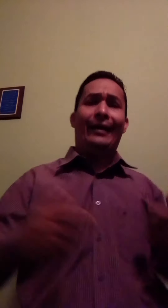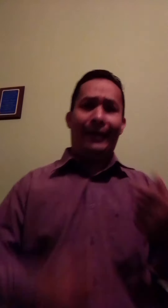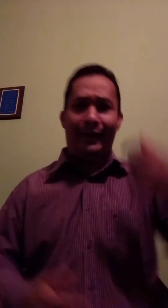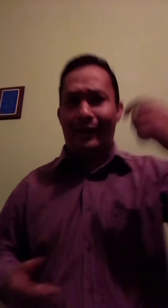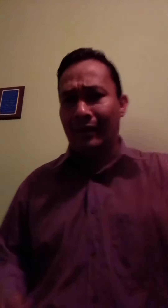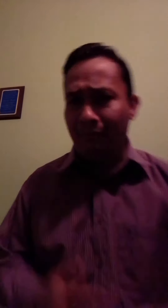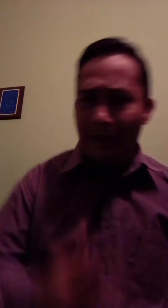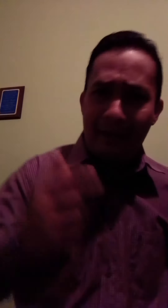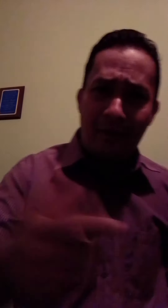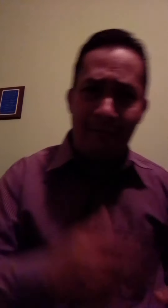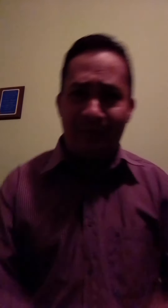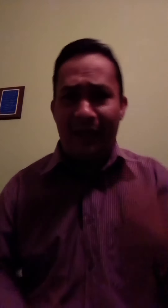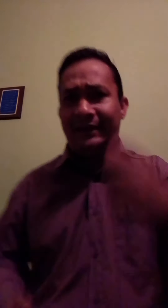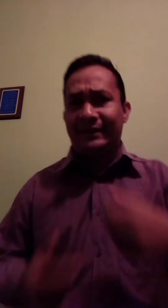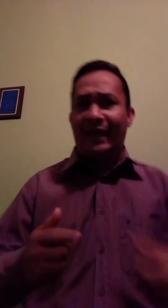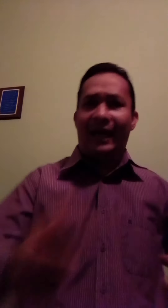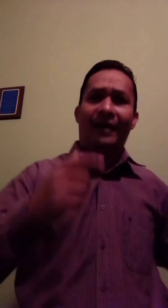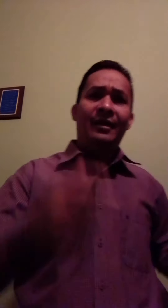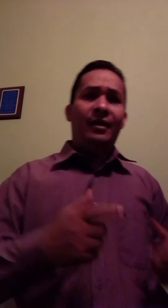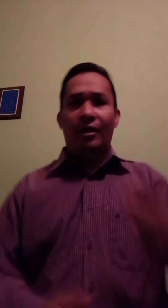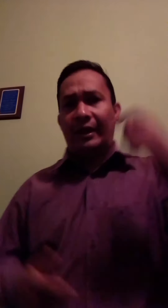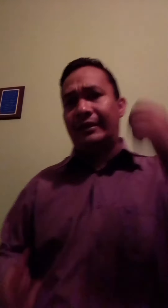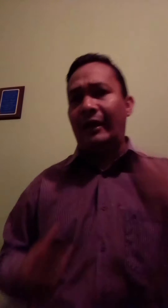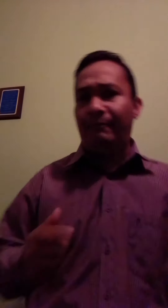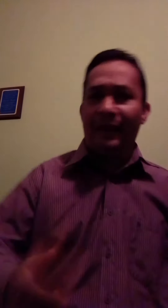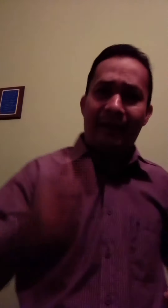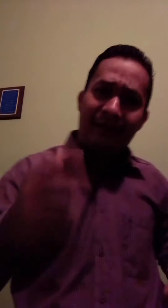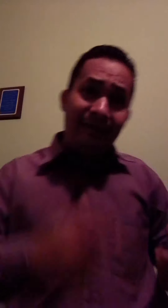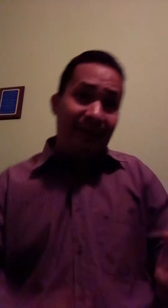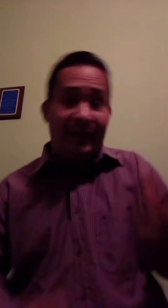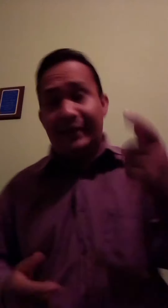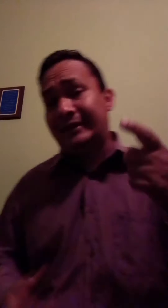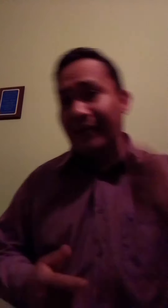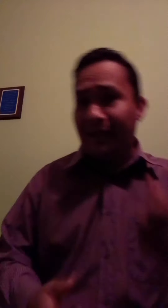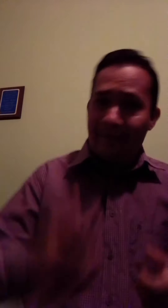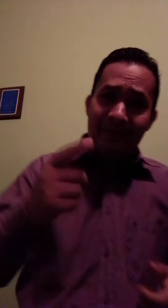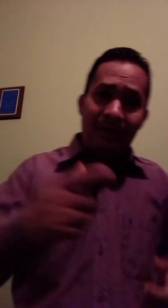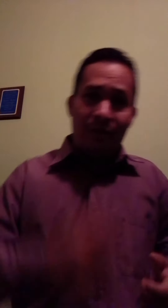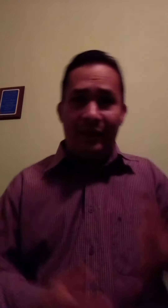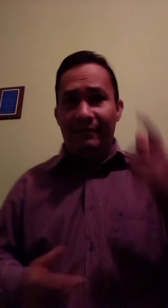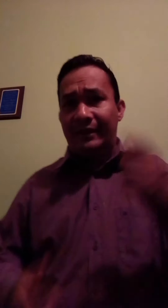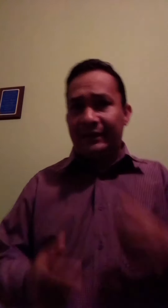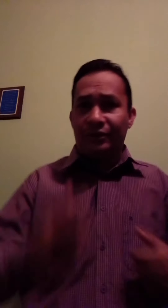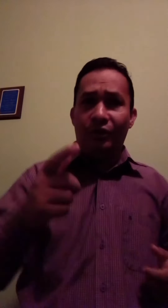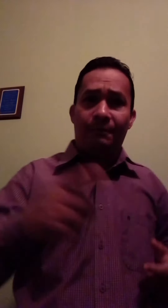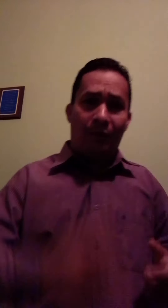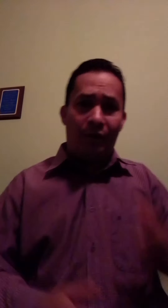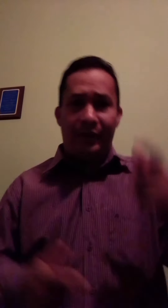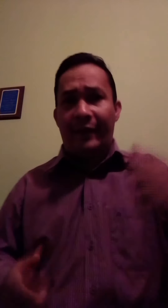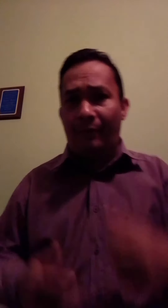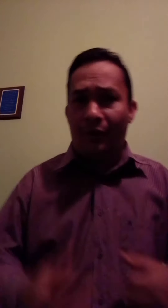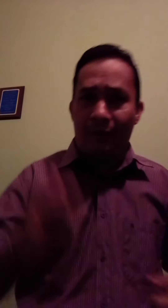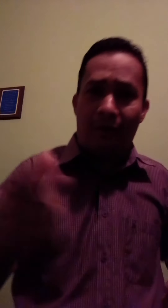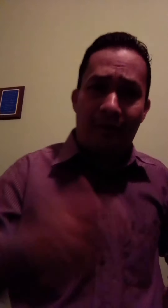Ve y conquista lo que te pertenece No limites tu poder por lo